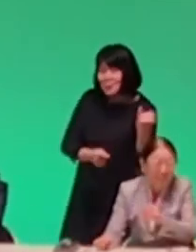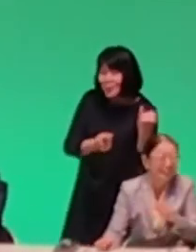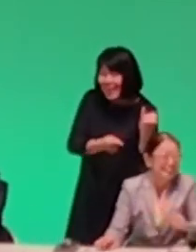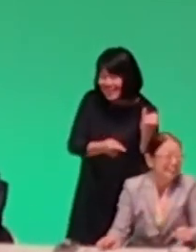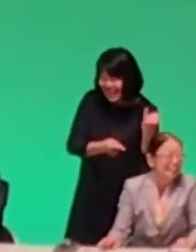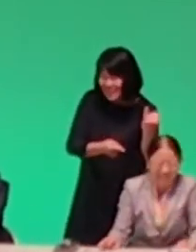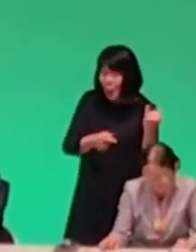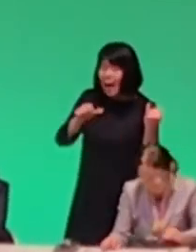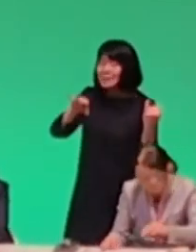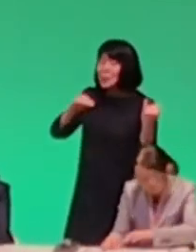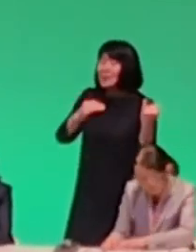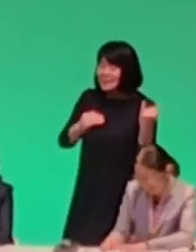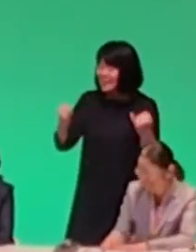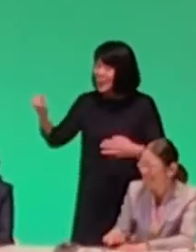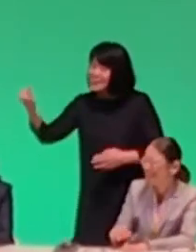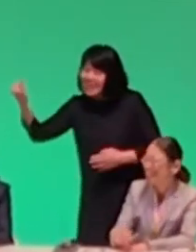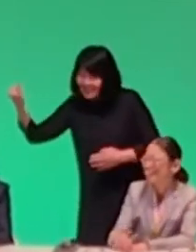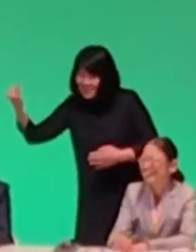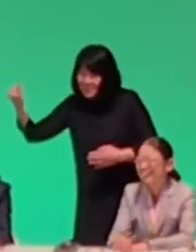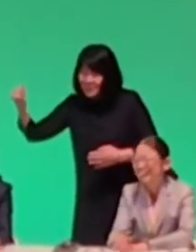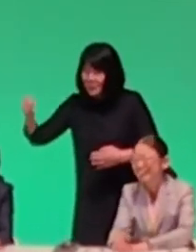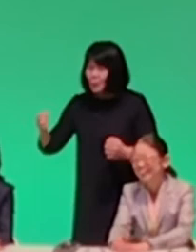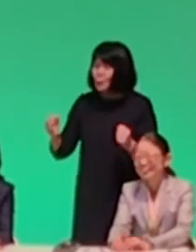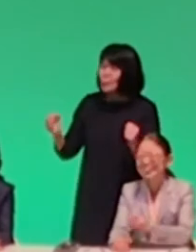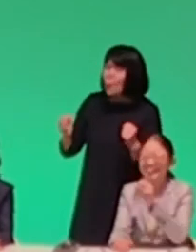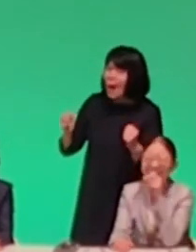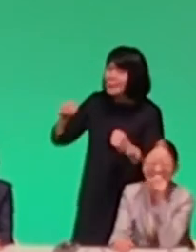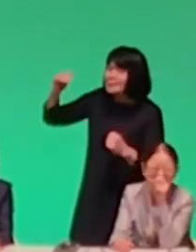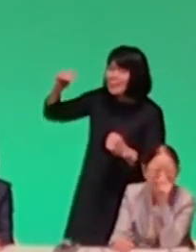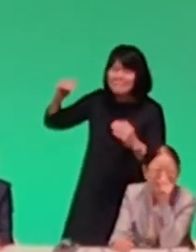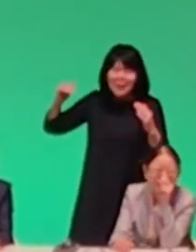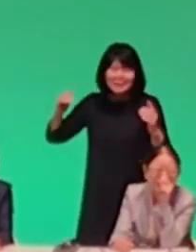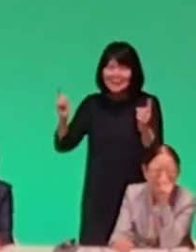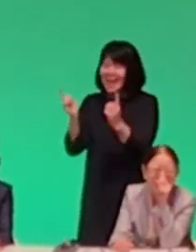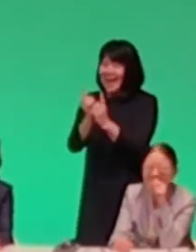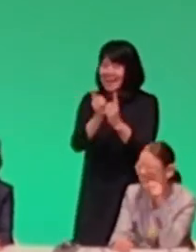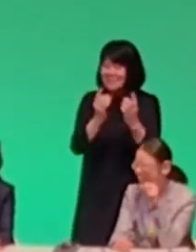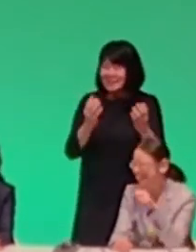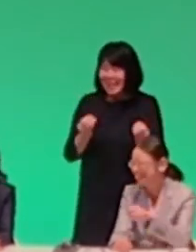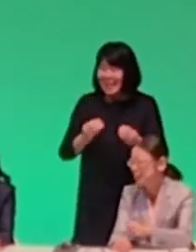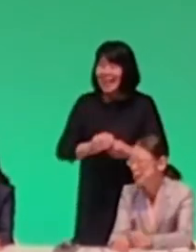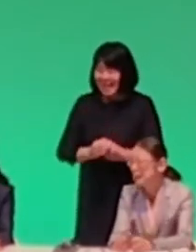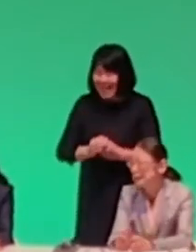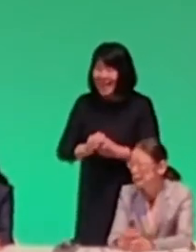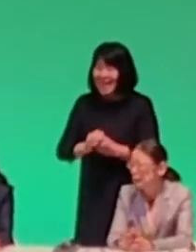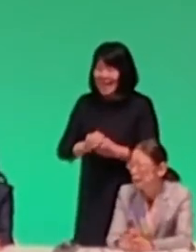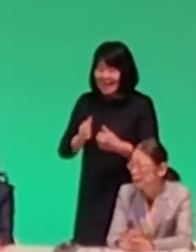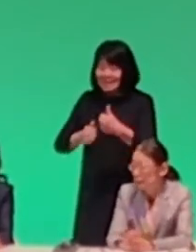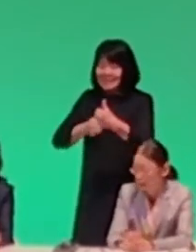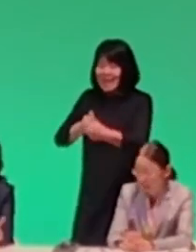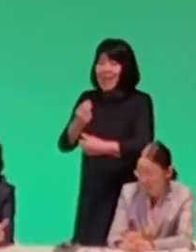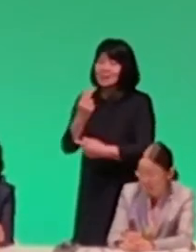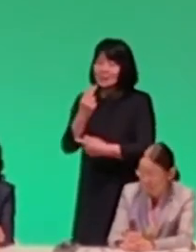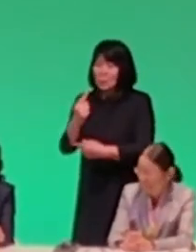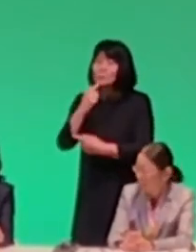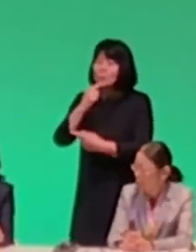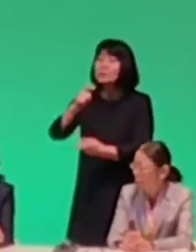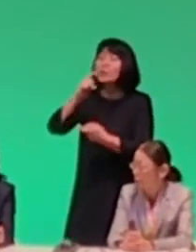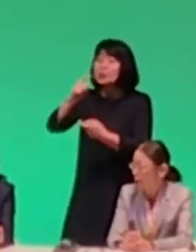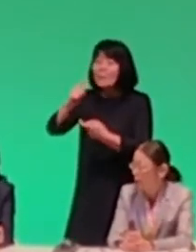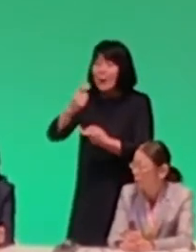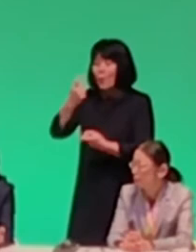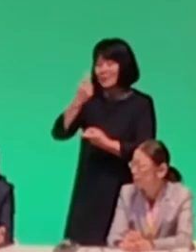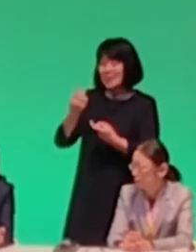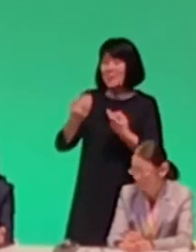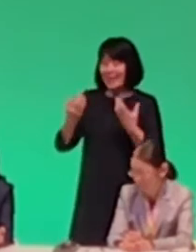と、ナミネさんという大変怖い先輩たちと出会いまして、チャレンジドという言葉を教えてもらったこと